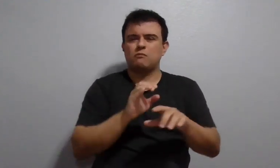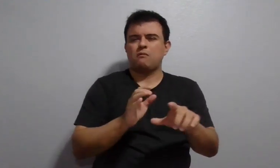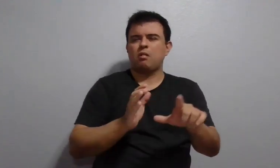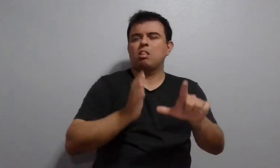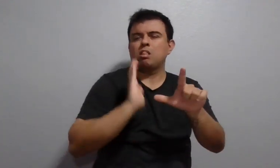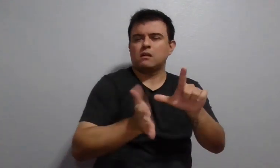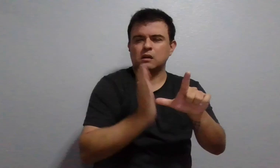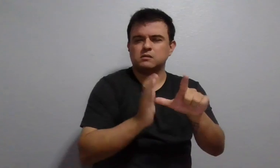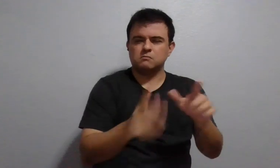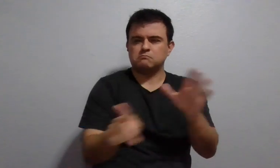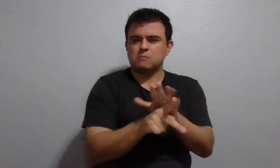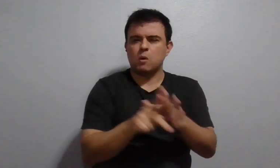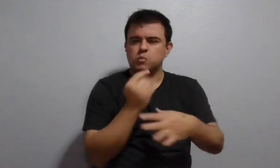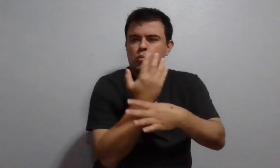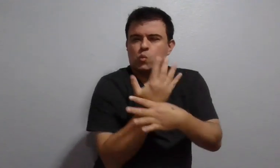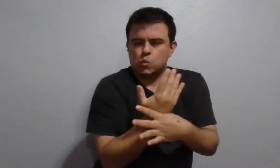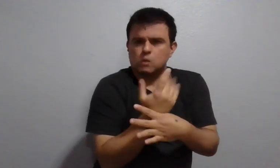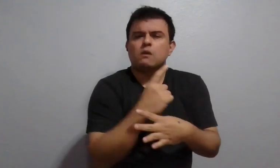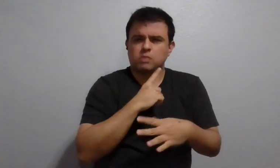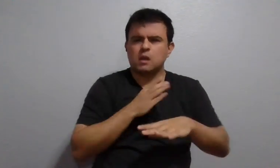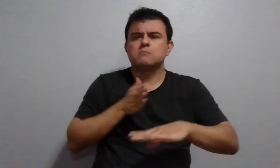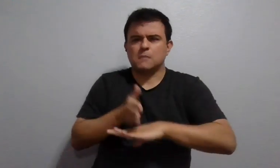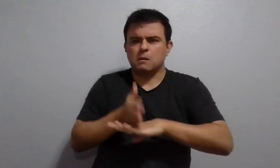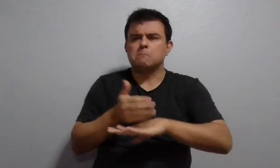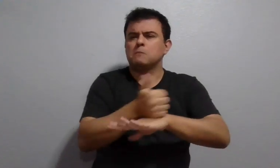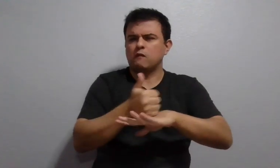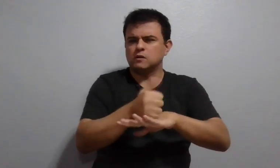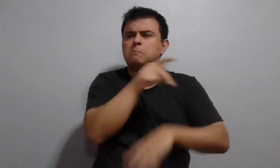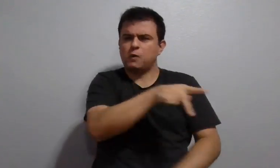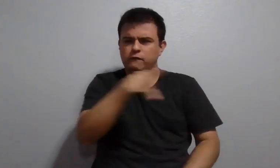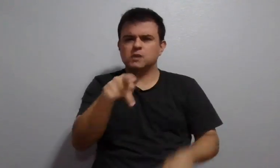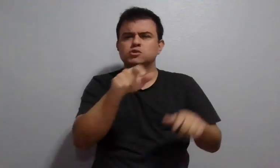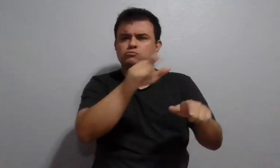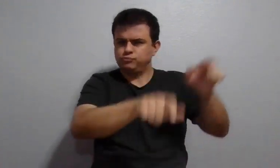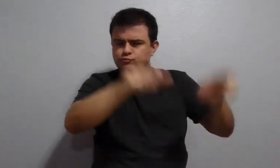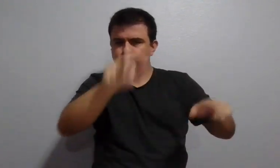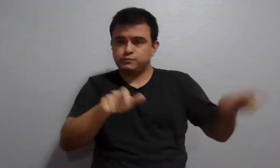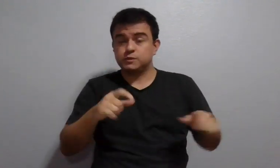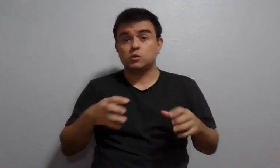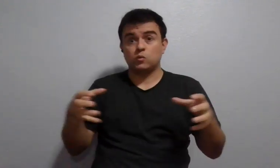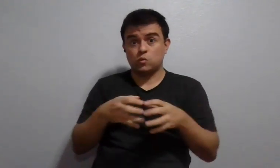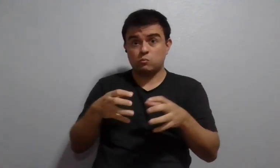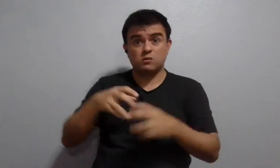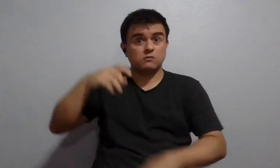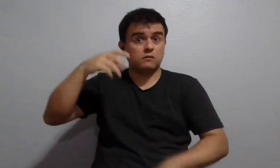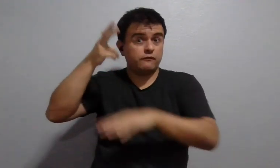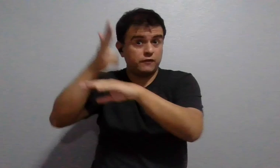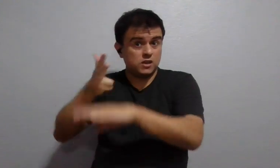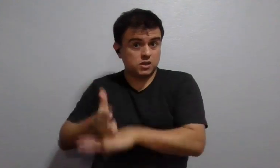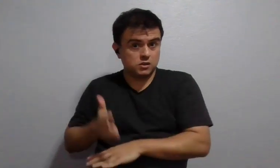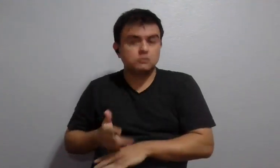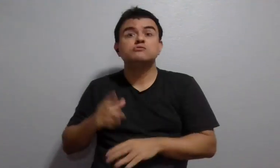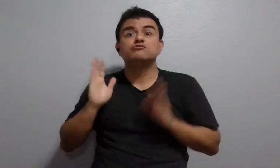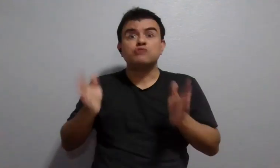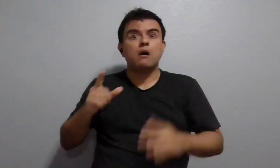URGS. Os conteúdos são divulgados em vídeos e o grupo já conta com mais de 8.000 membros. Para fazer